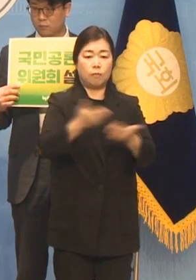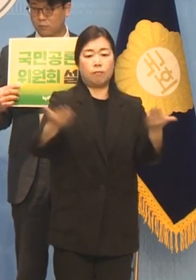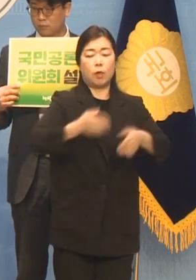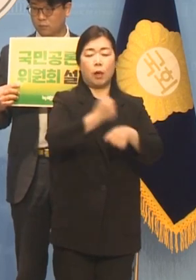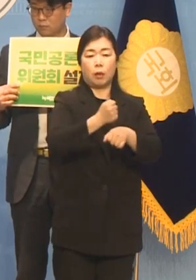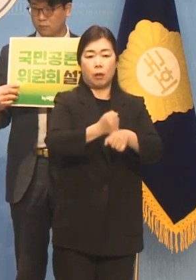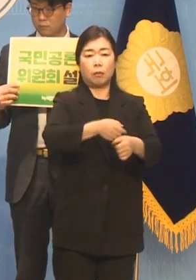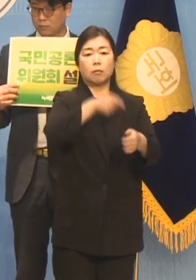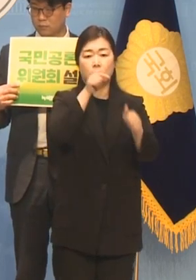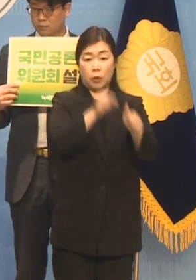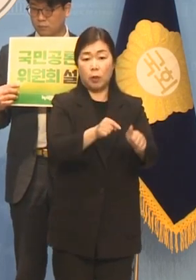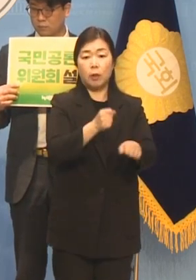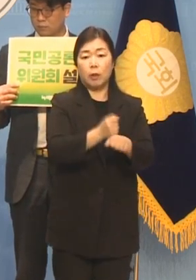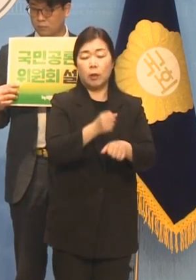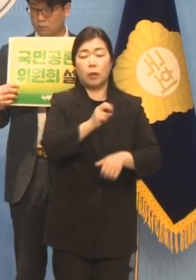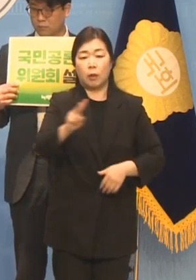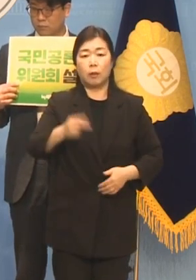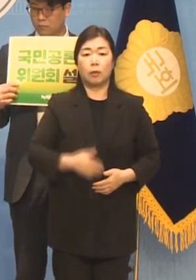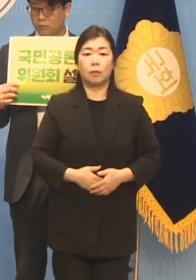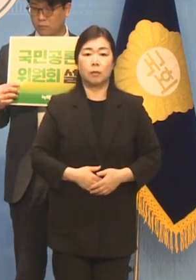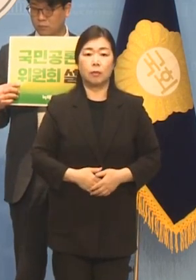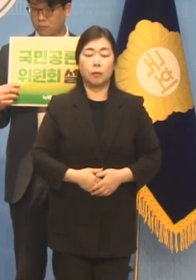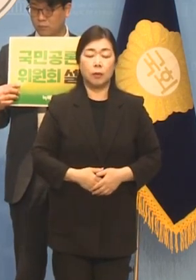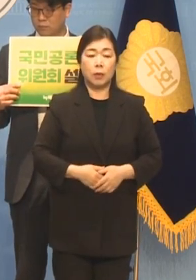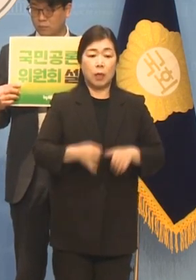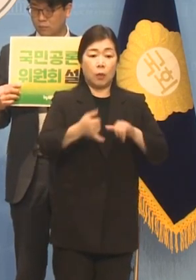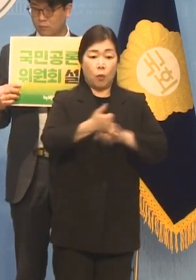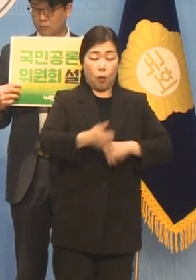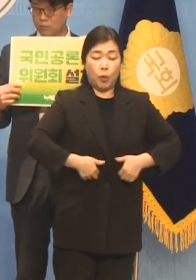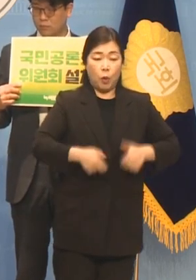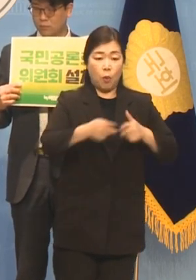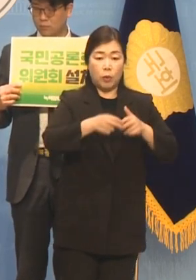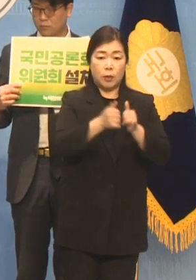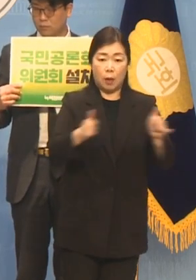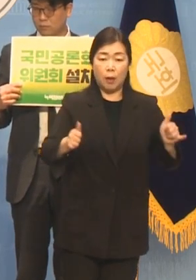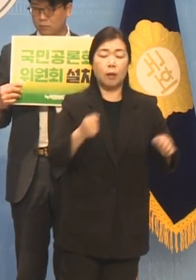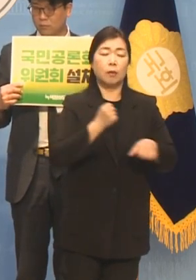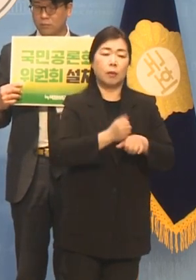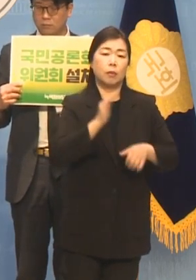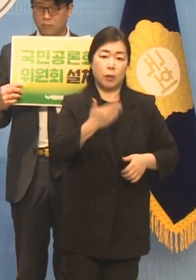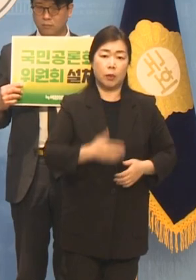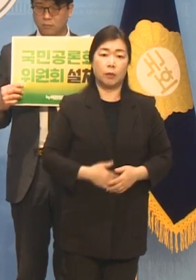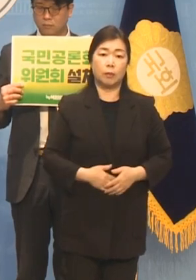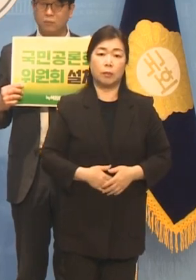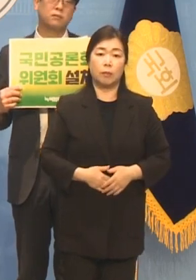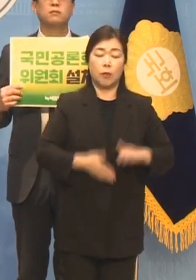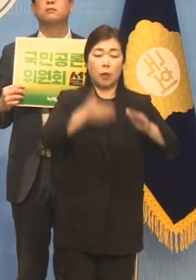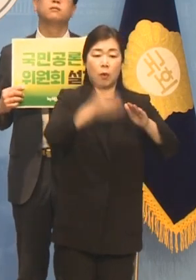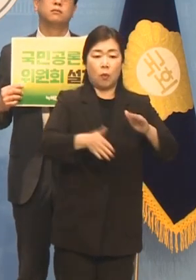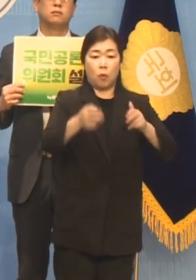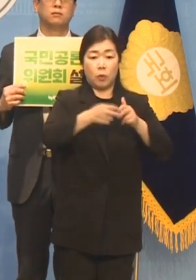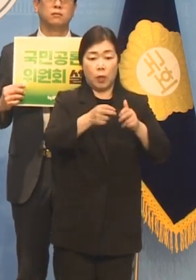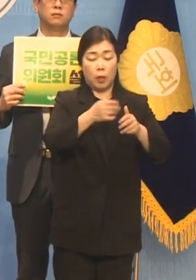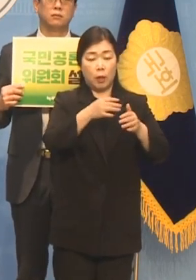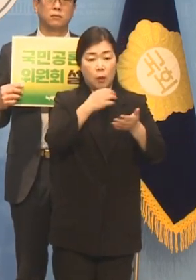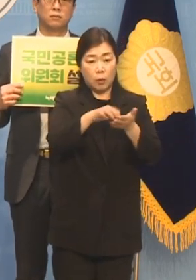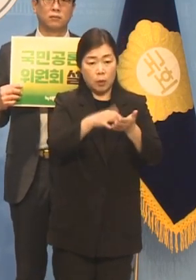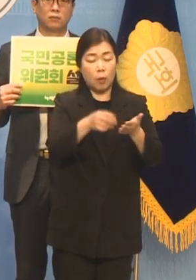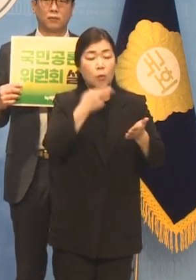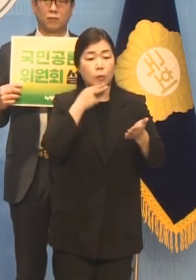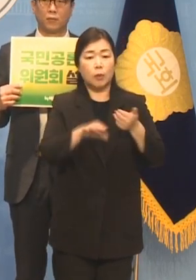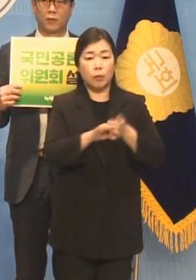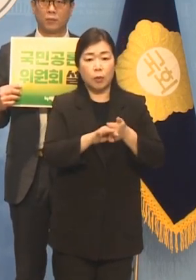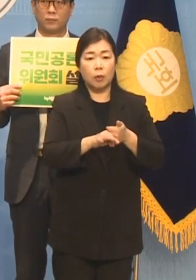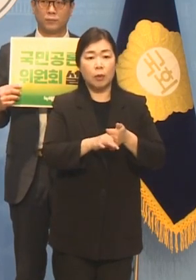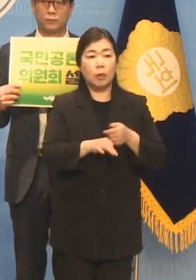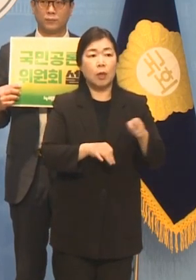의료 기반을 만들어야 합니다. 지역 필수 의사를 양성하는 공공의대가 없다면 의대 정원을 늘려도 소위 돈